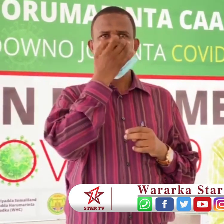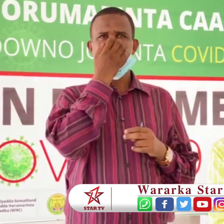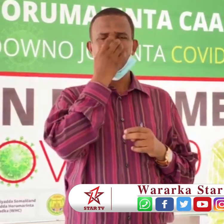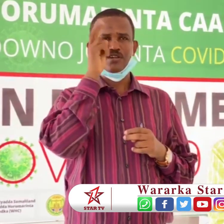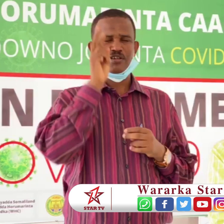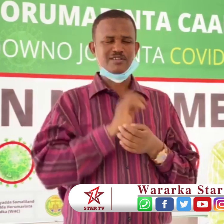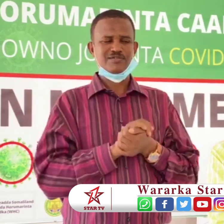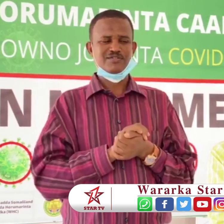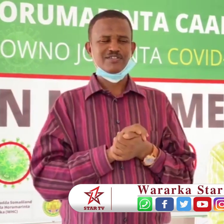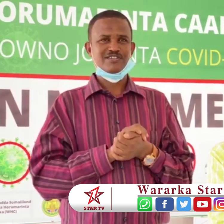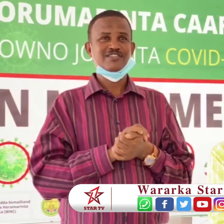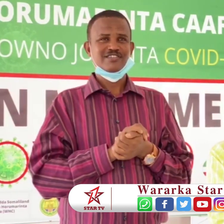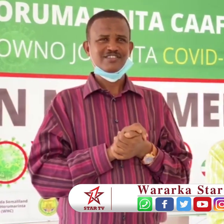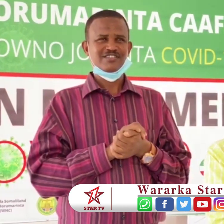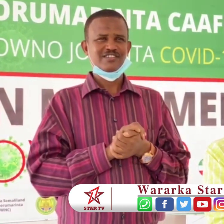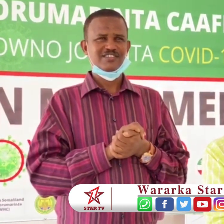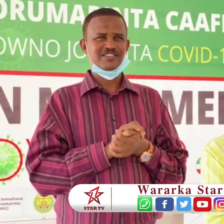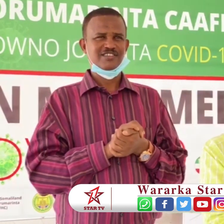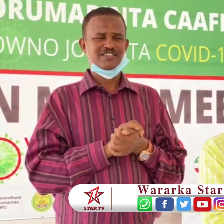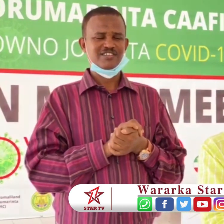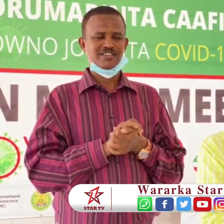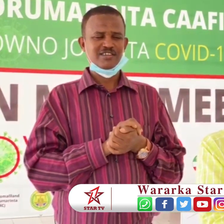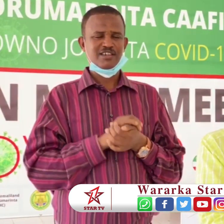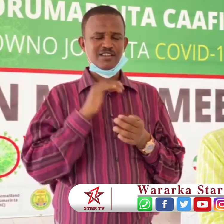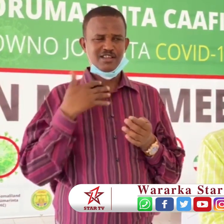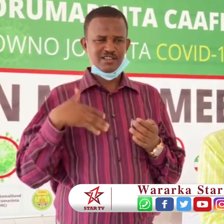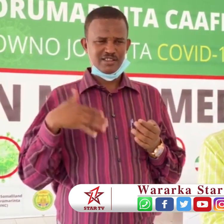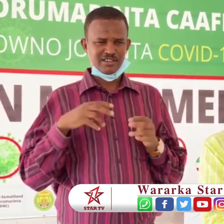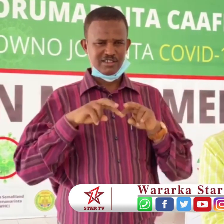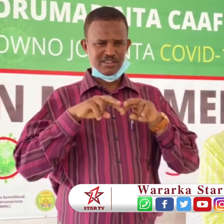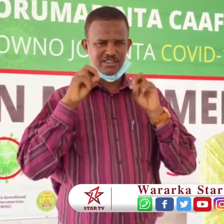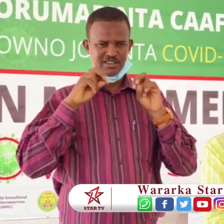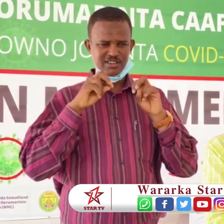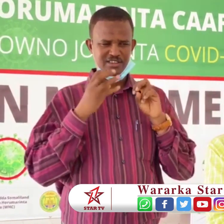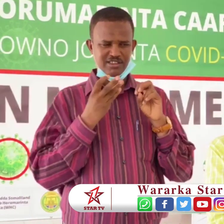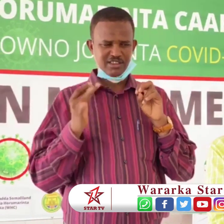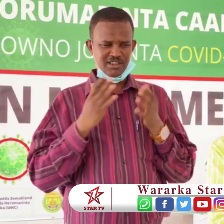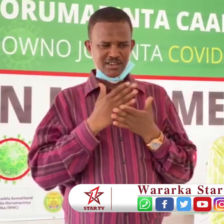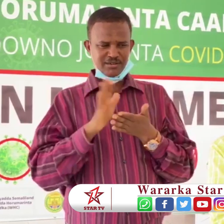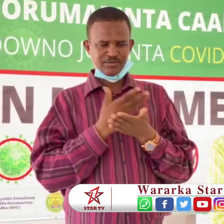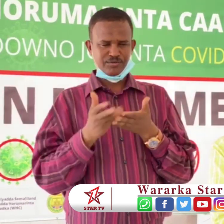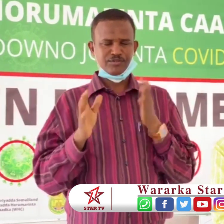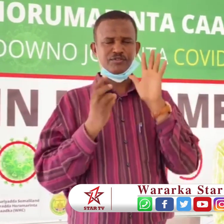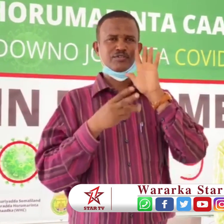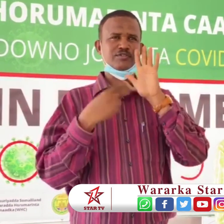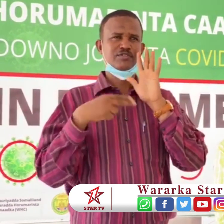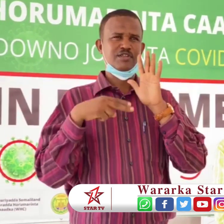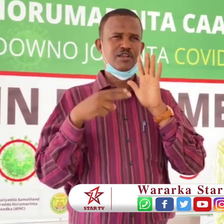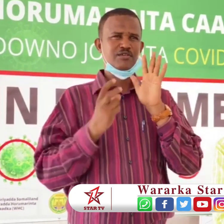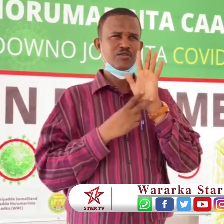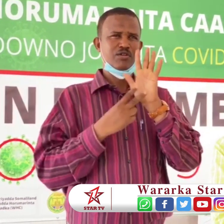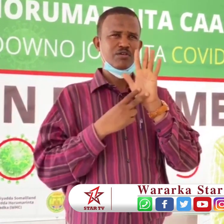haddii hadaba tirada dadka laga helay aynu kala qaadno Hargeysa waa 6 qof Boorama